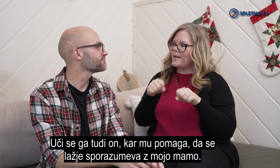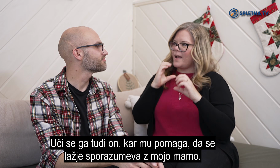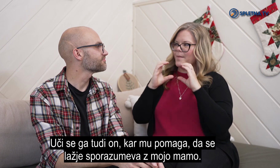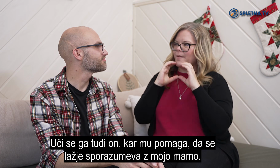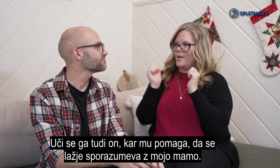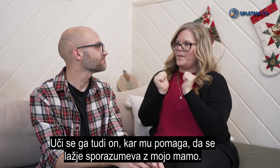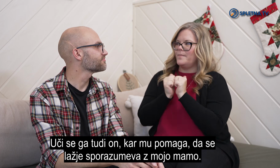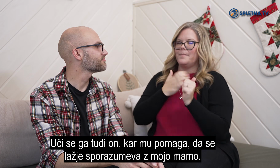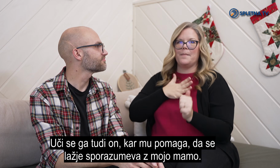mamo.